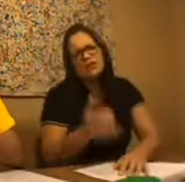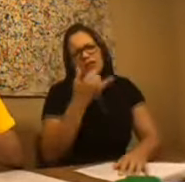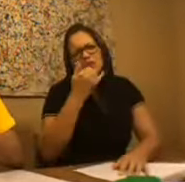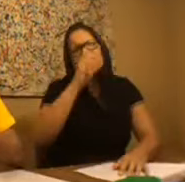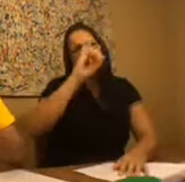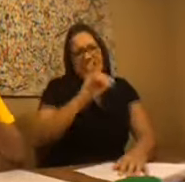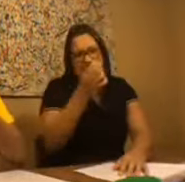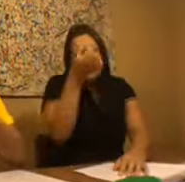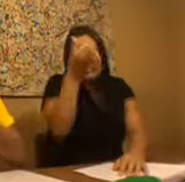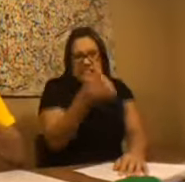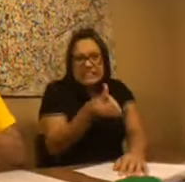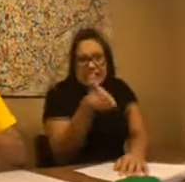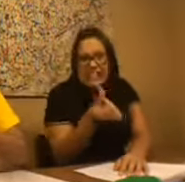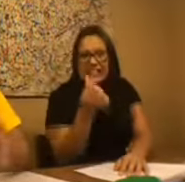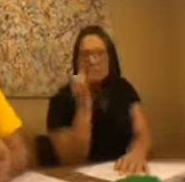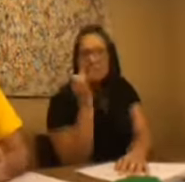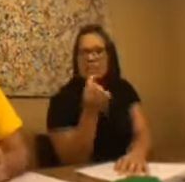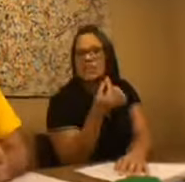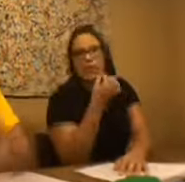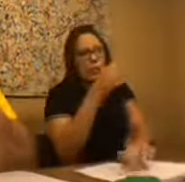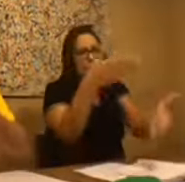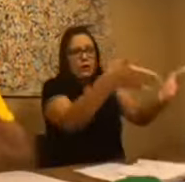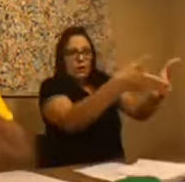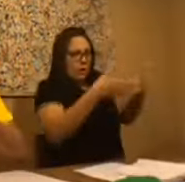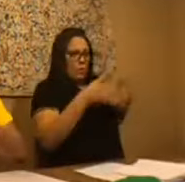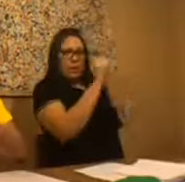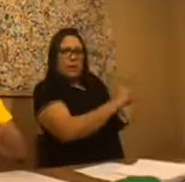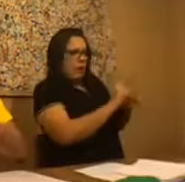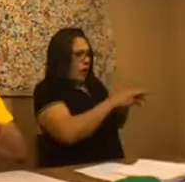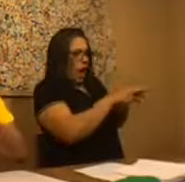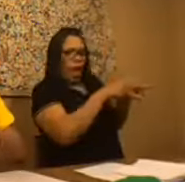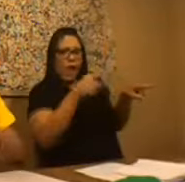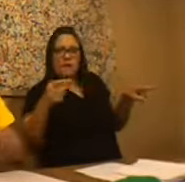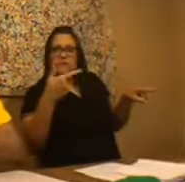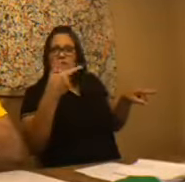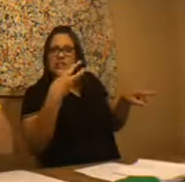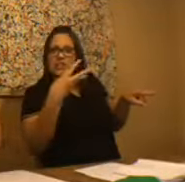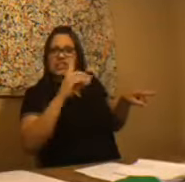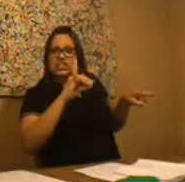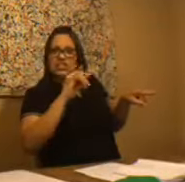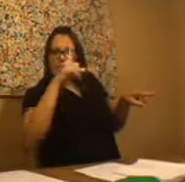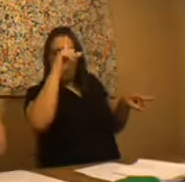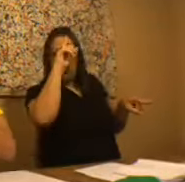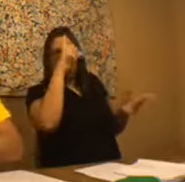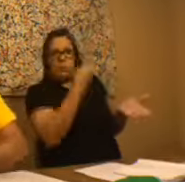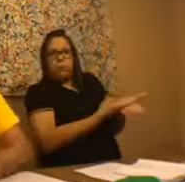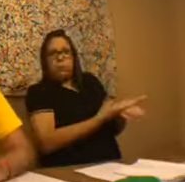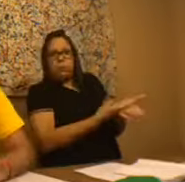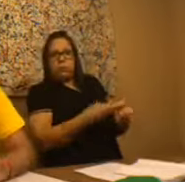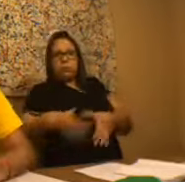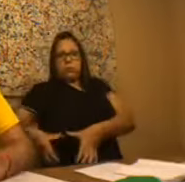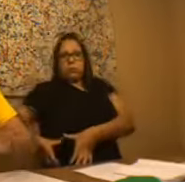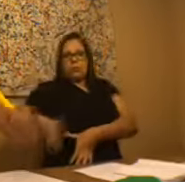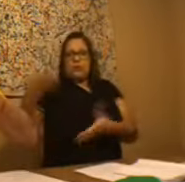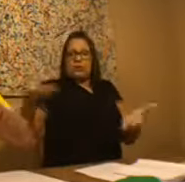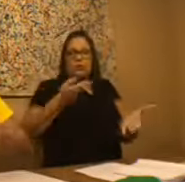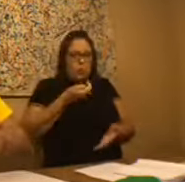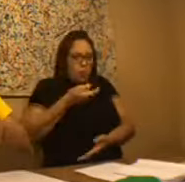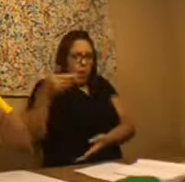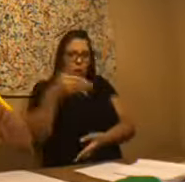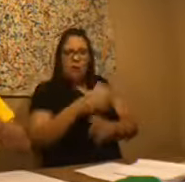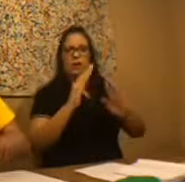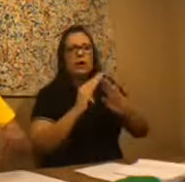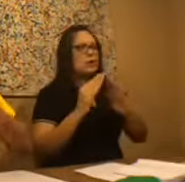setembro estou fora de combate foram 23 dias no hospital estou aqui agora poucos dias em casa não